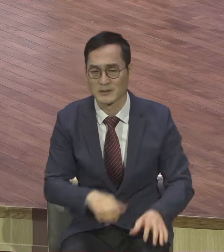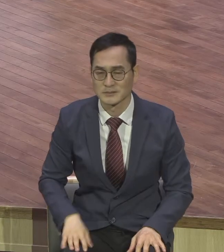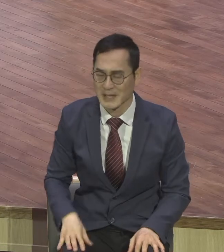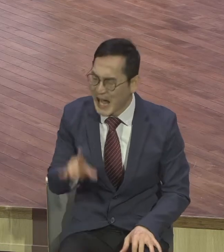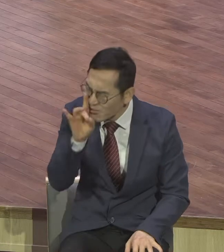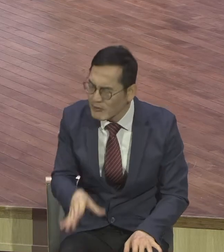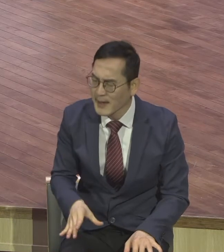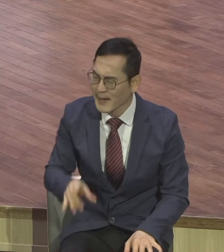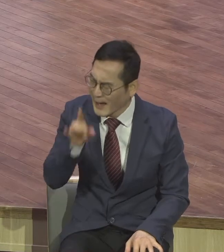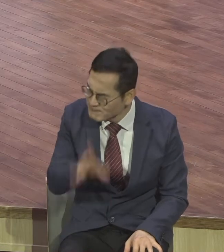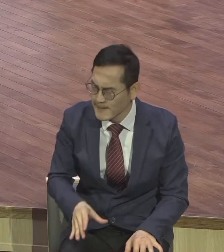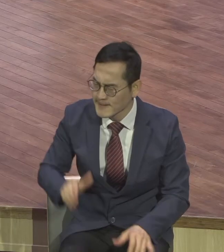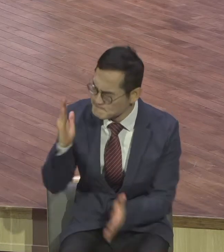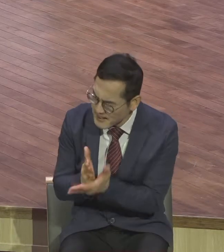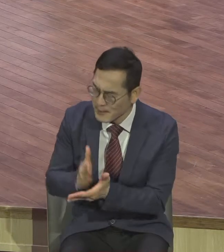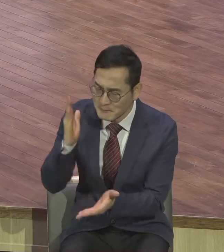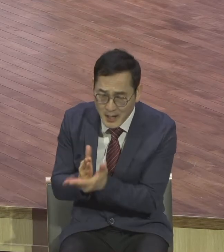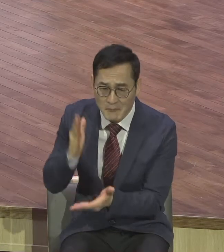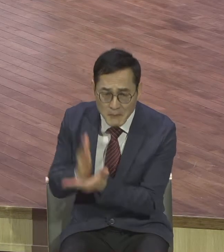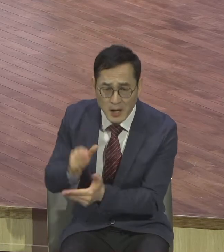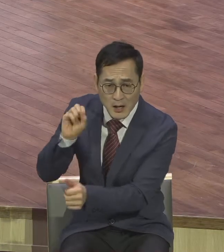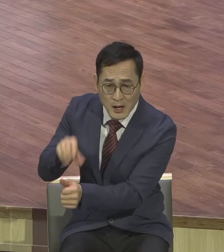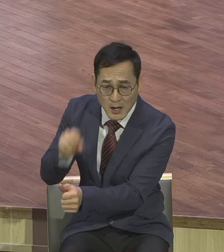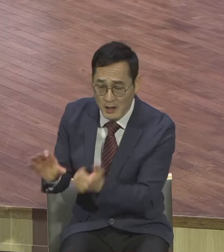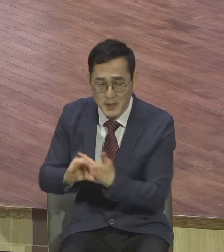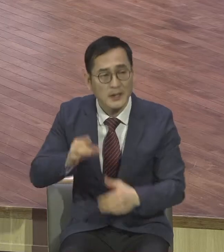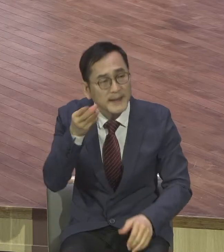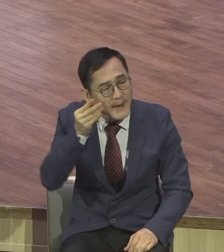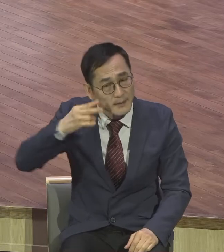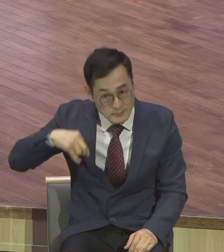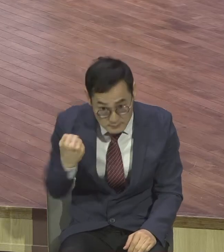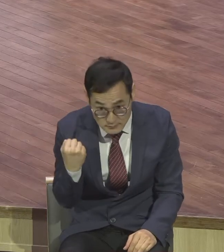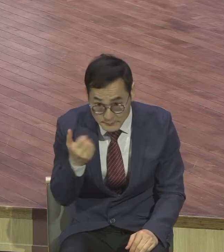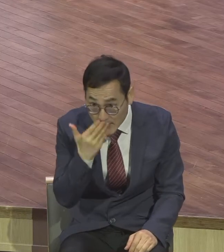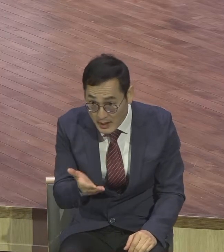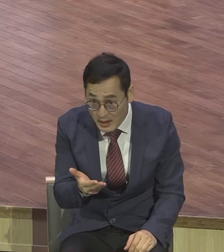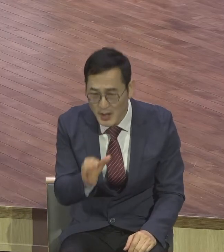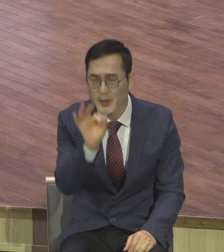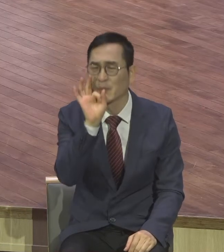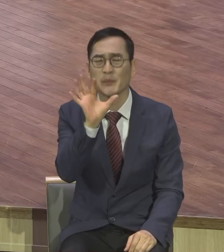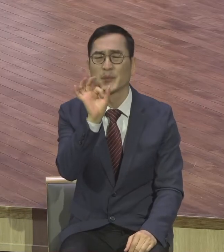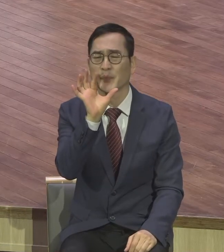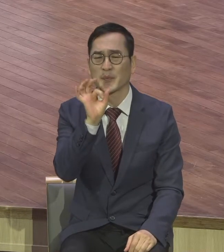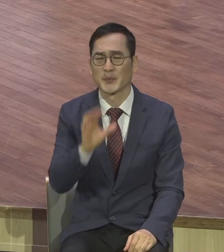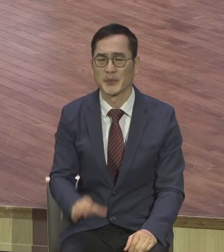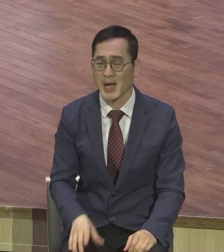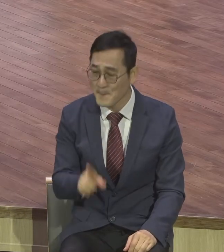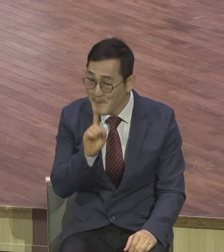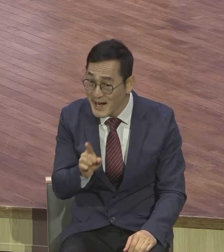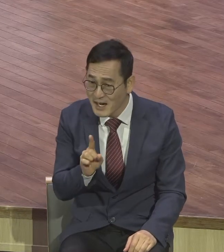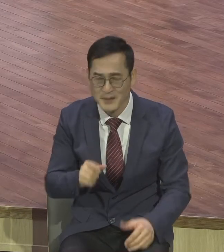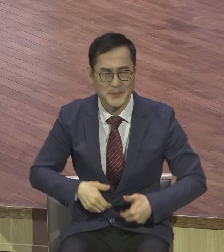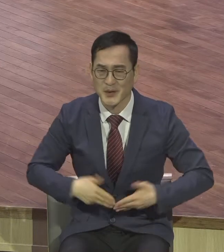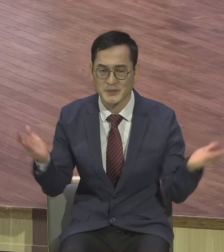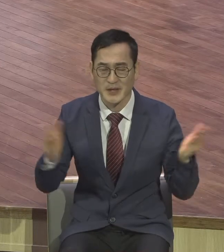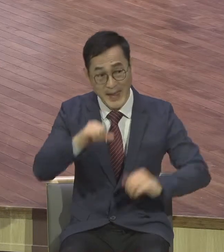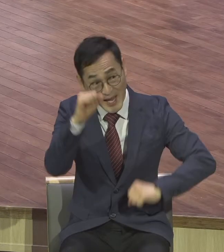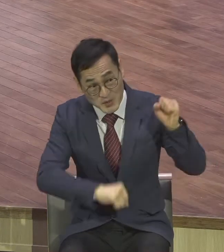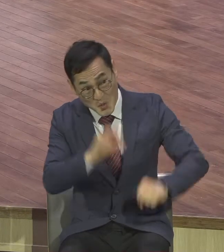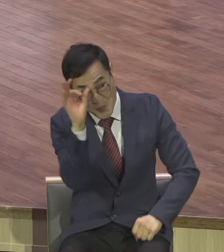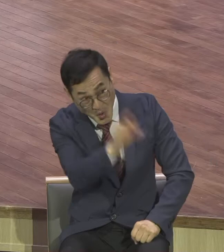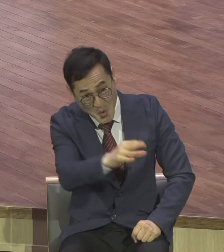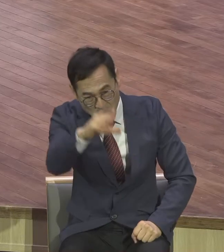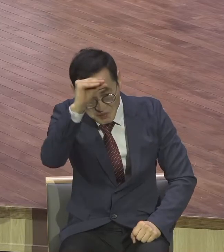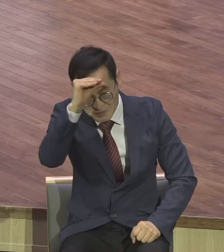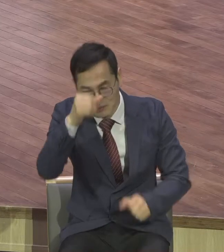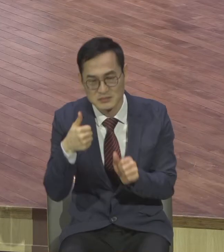막 그렇게 간섭을 많이 하면 될 것 같습니까? 그 아무 소용없습니다. 말 한마디 안 해도 아버지